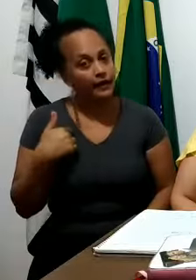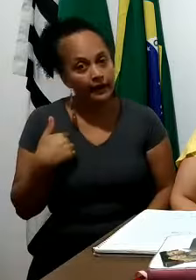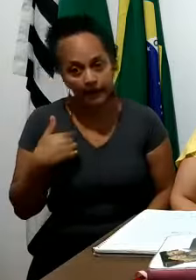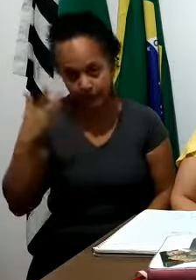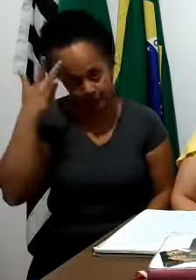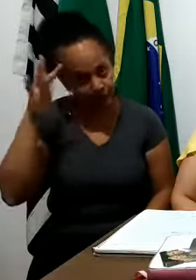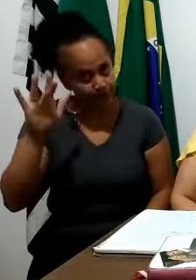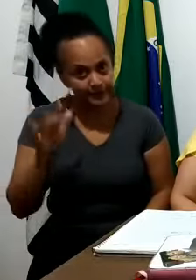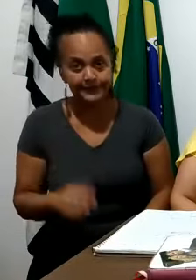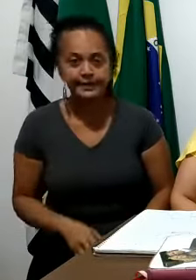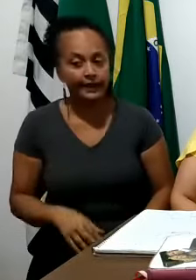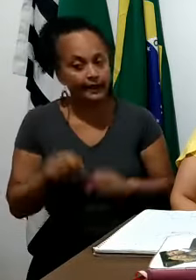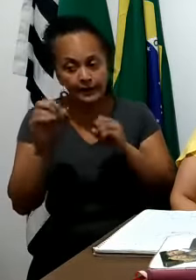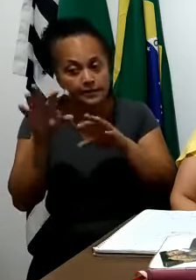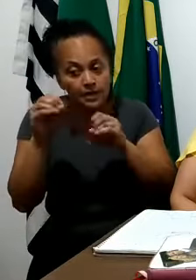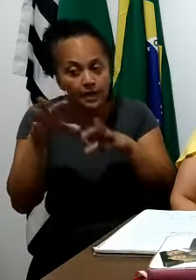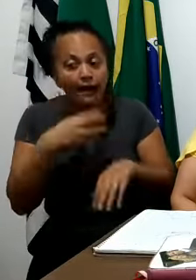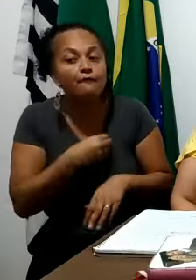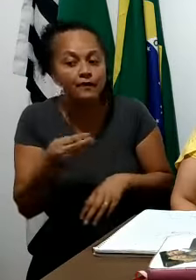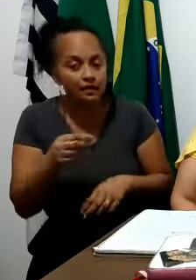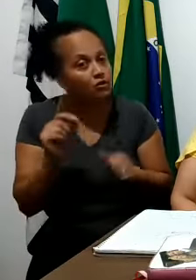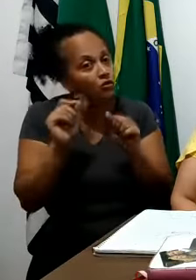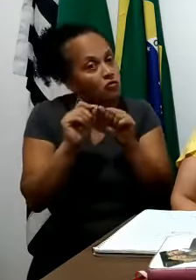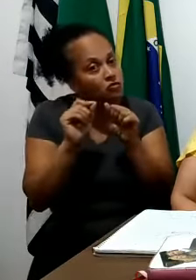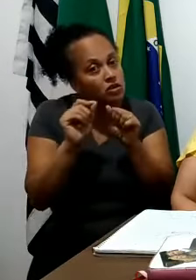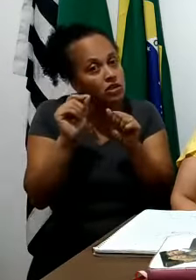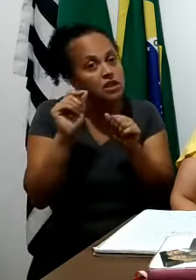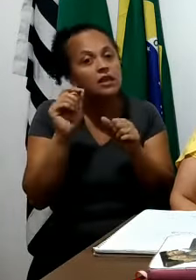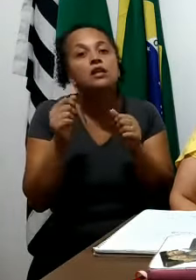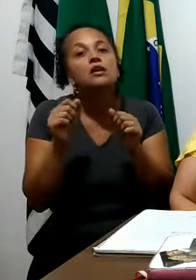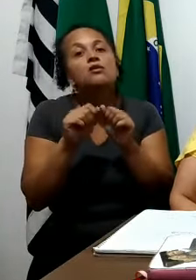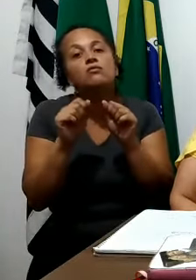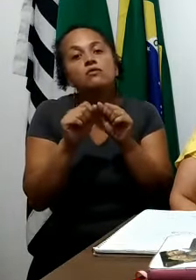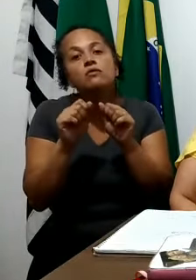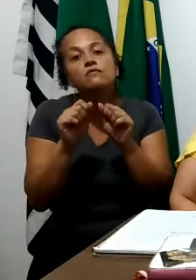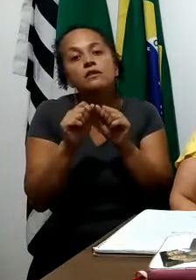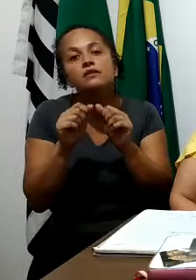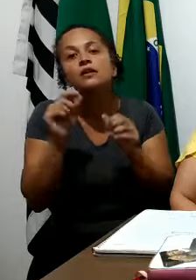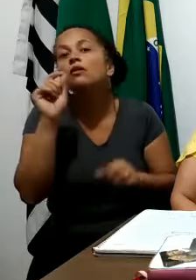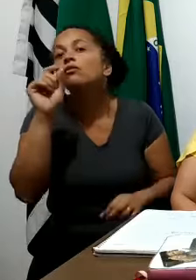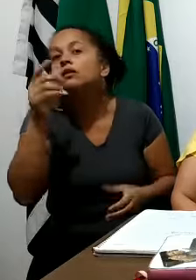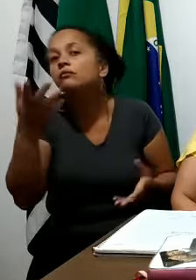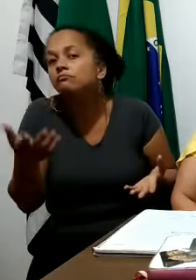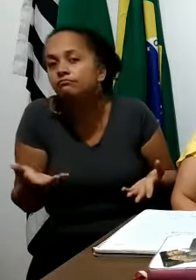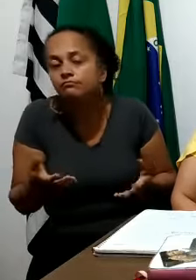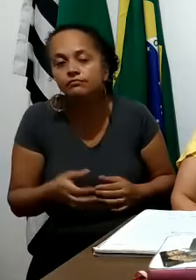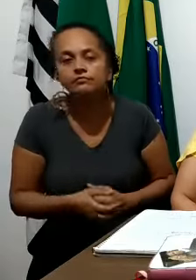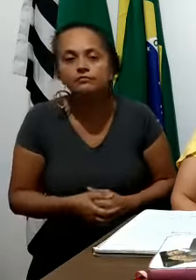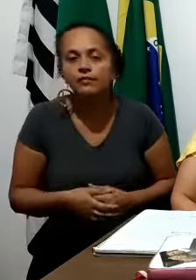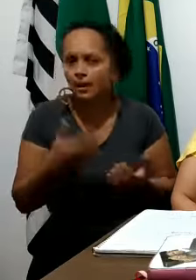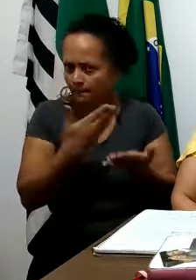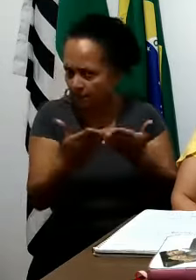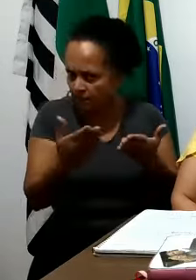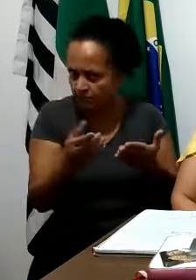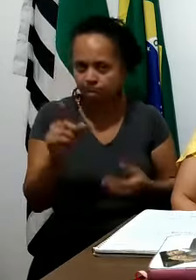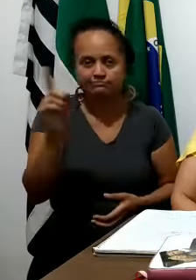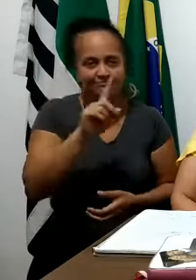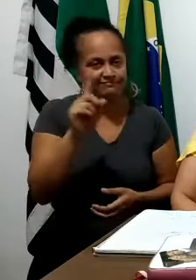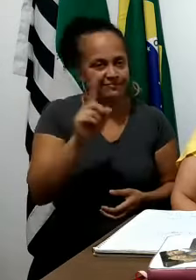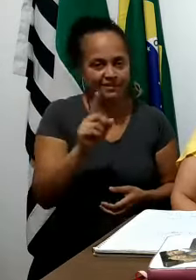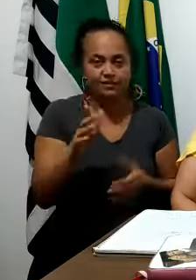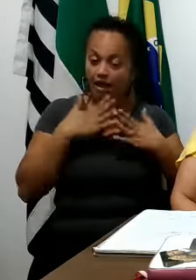perdido? Não está perdido, né, Fabi? Não está perdido. Não. Por quê? Porque o Senhor fala assim que Ele faz nova todas as